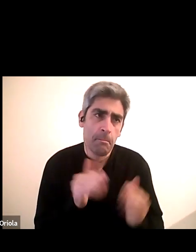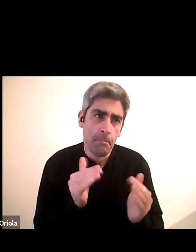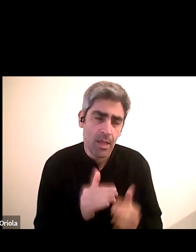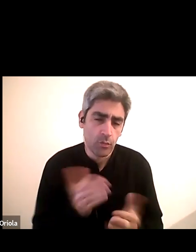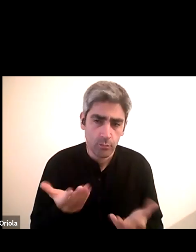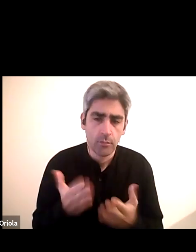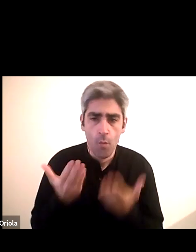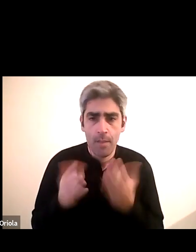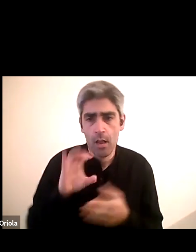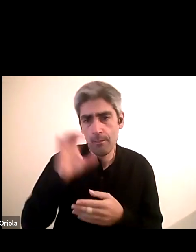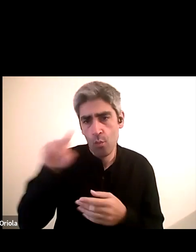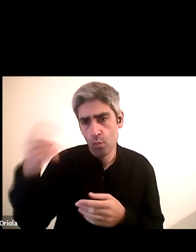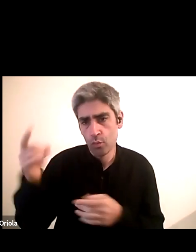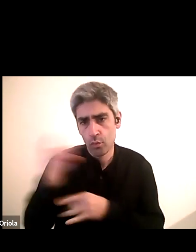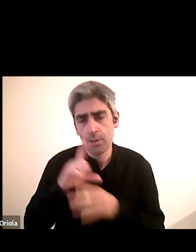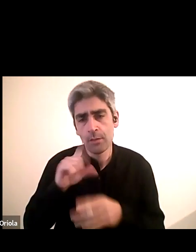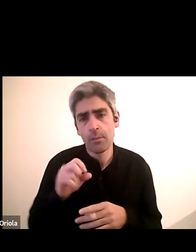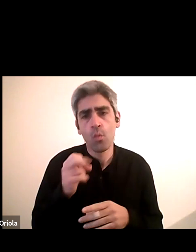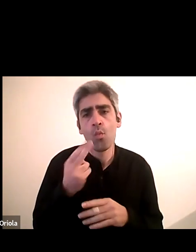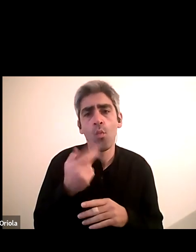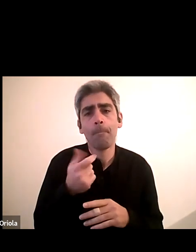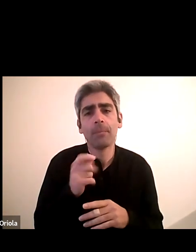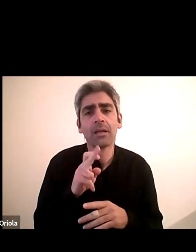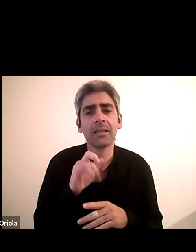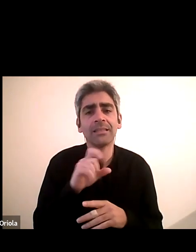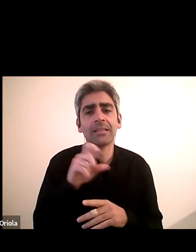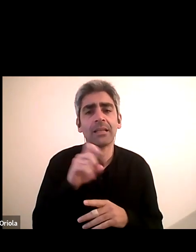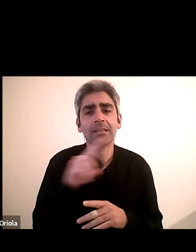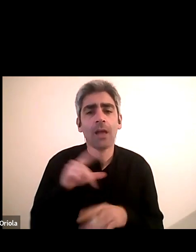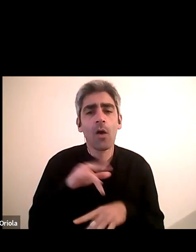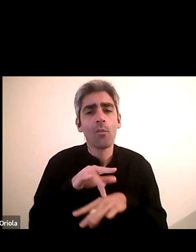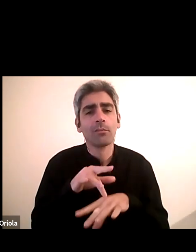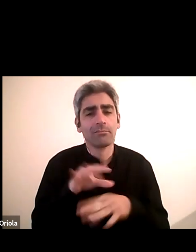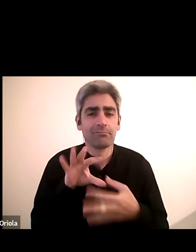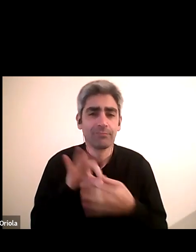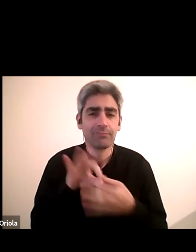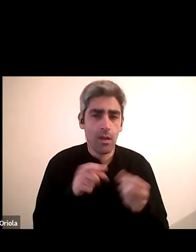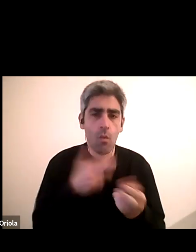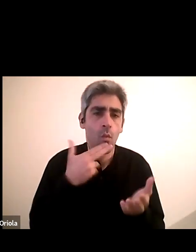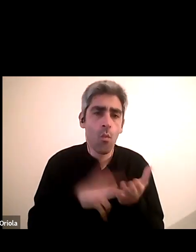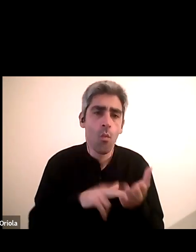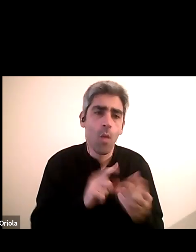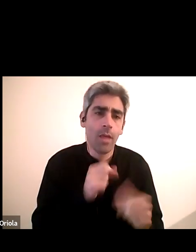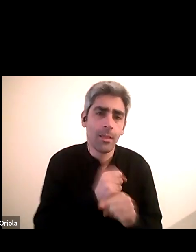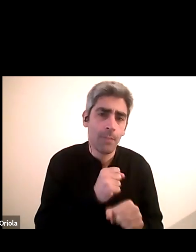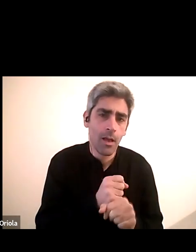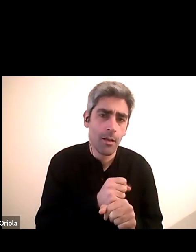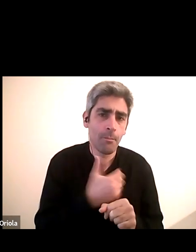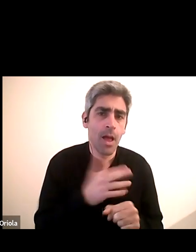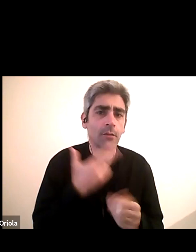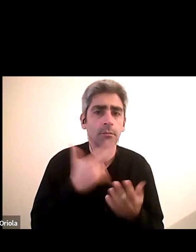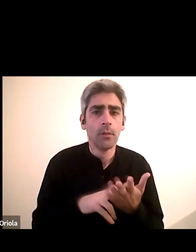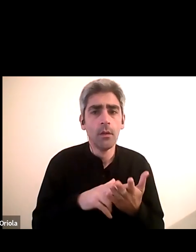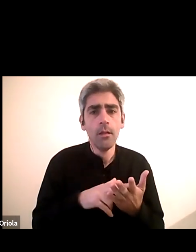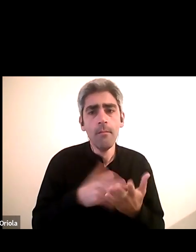até a chamada uberização do trabalho, que verdadeiramente não é trabalho, mas verdadeiramente